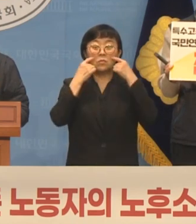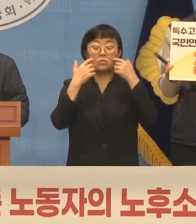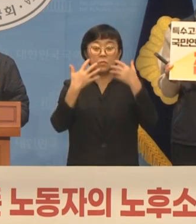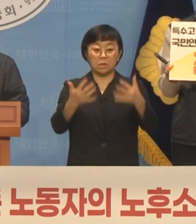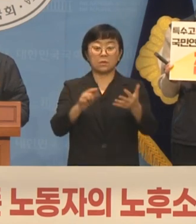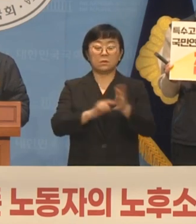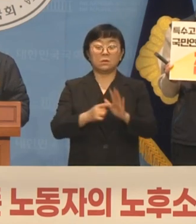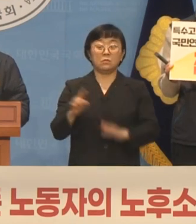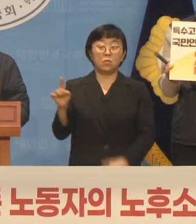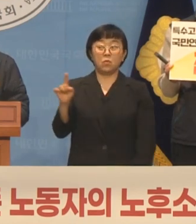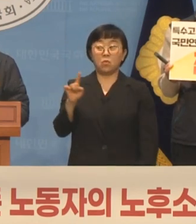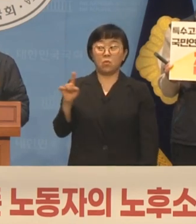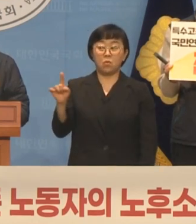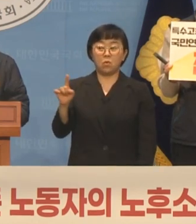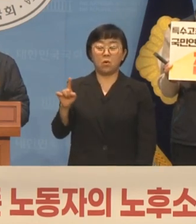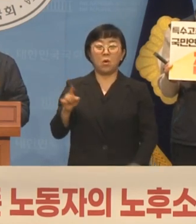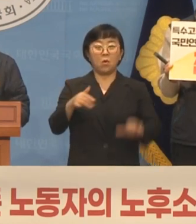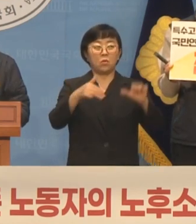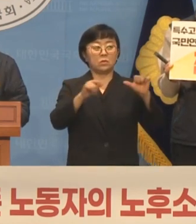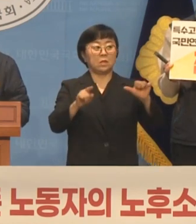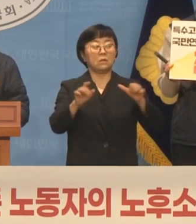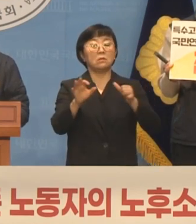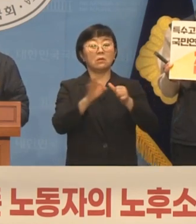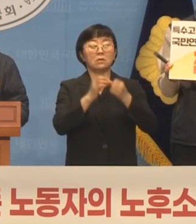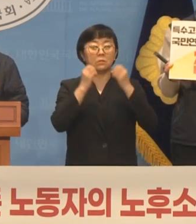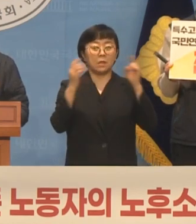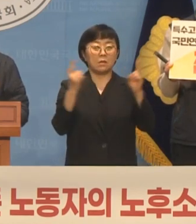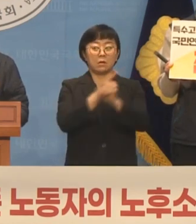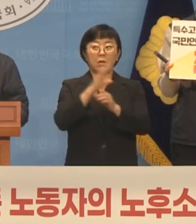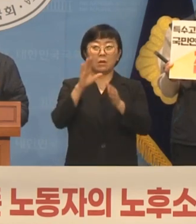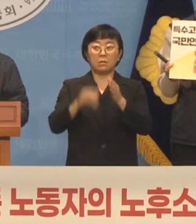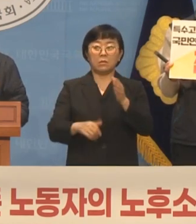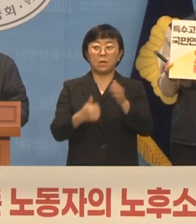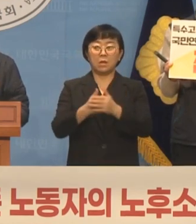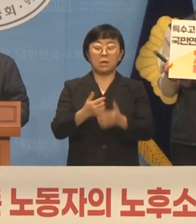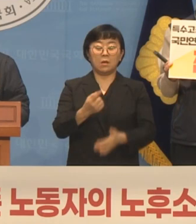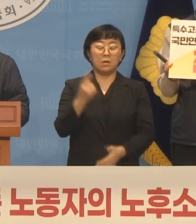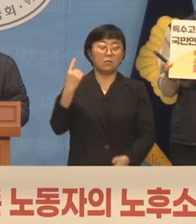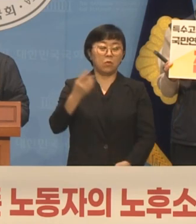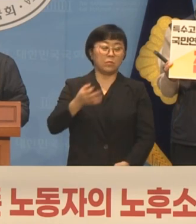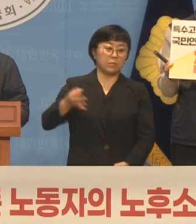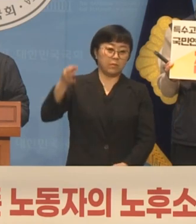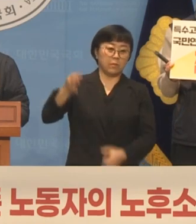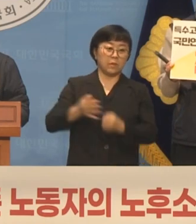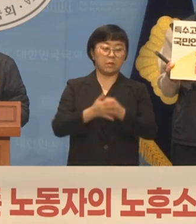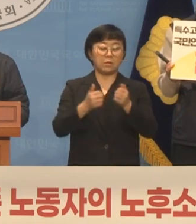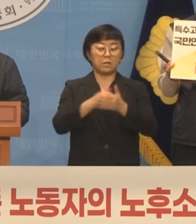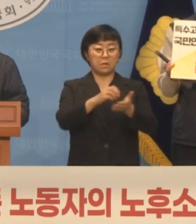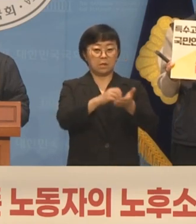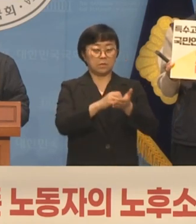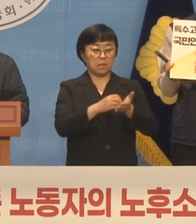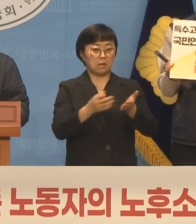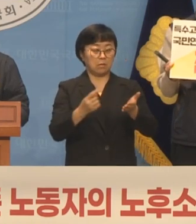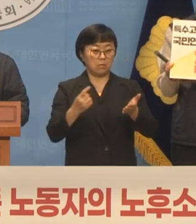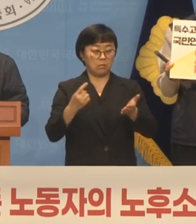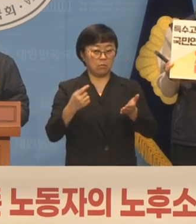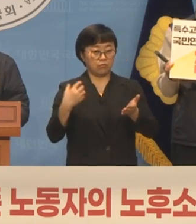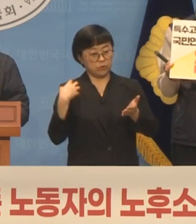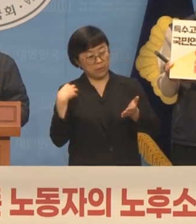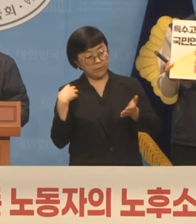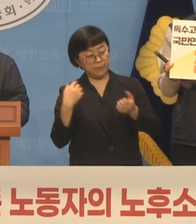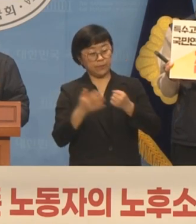지적하건대 제5차 연금개혁 과정에서 보험료 인상이 논의되고 있고 가입자의 보험료 부담이